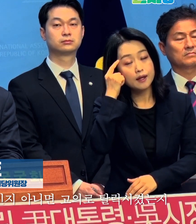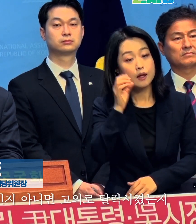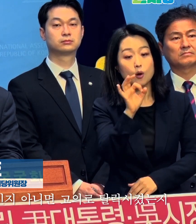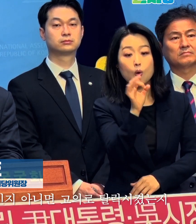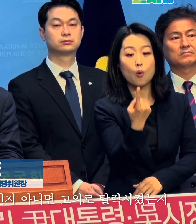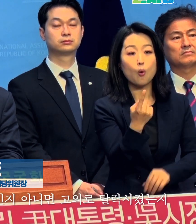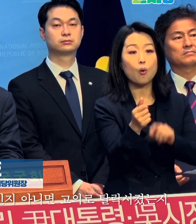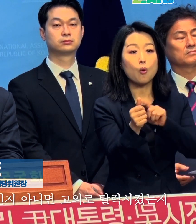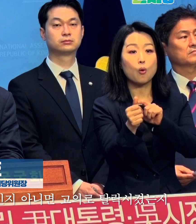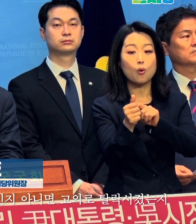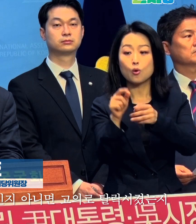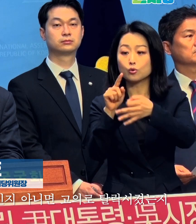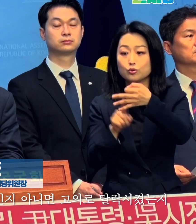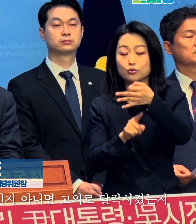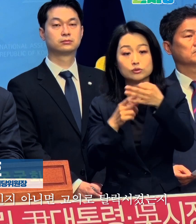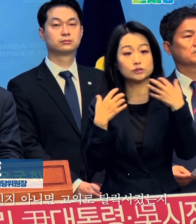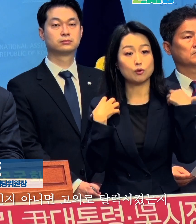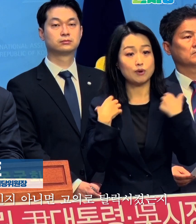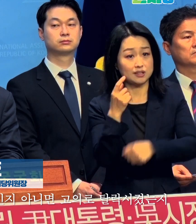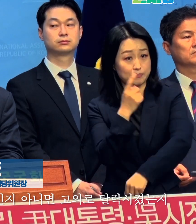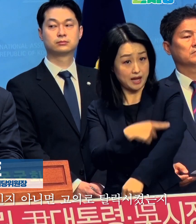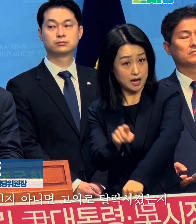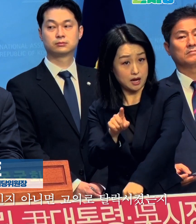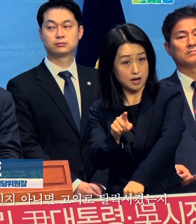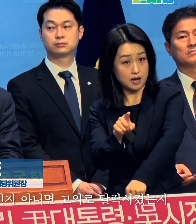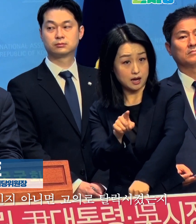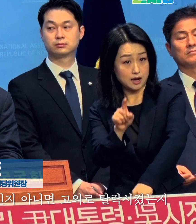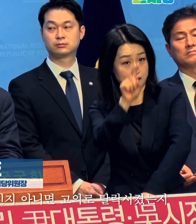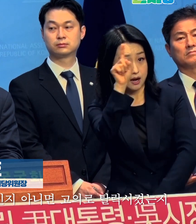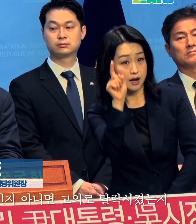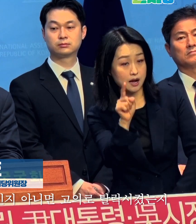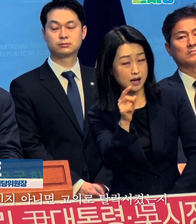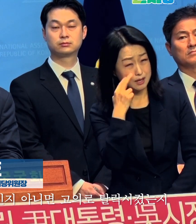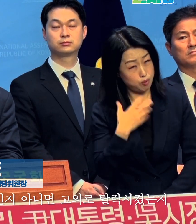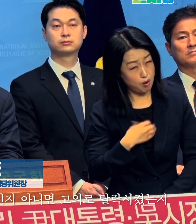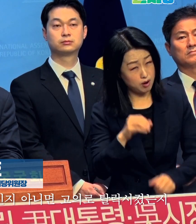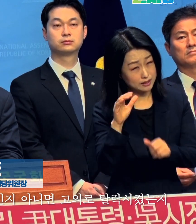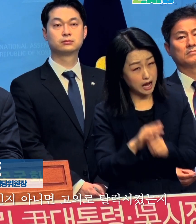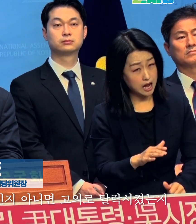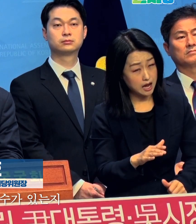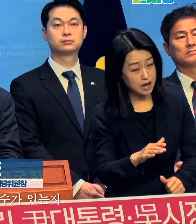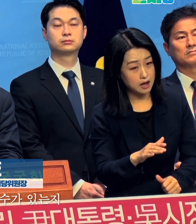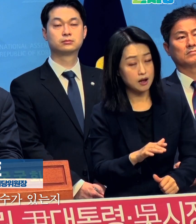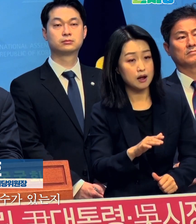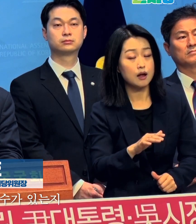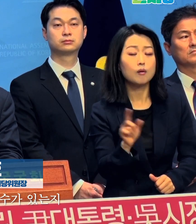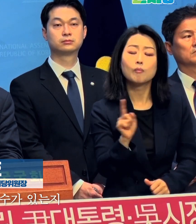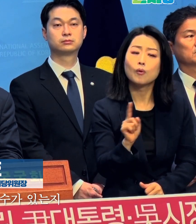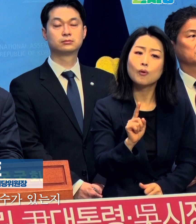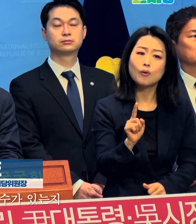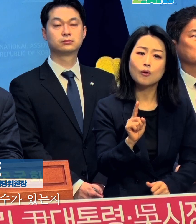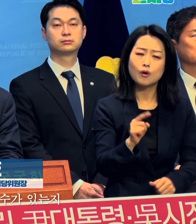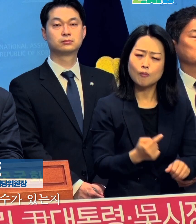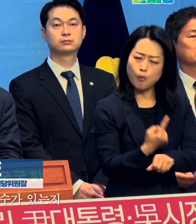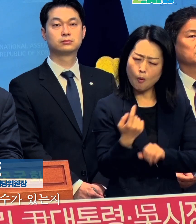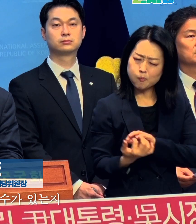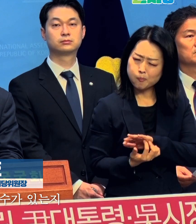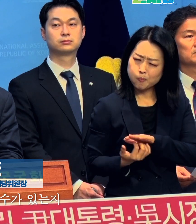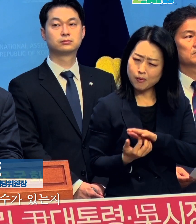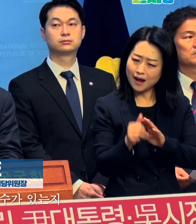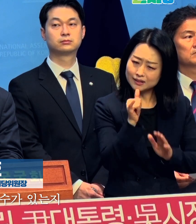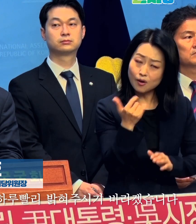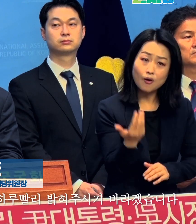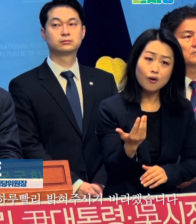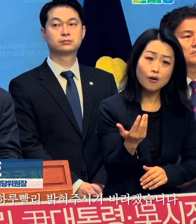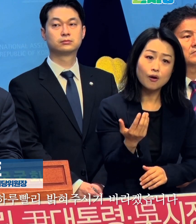오세훈 시장과 윤석열 정부가 무능한 것인지, 아니면 고의로 탈락시켰는지, 아니면 다른 무슨 꼼수가